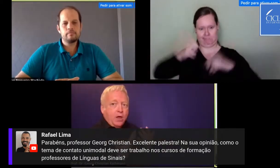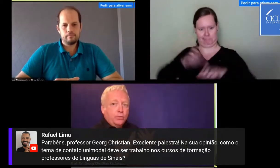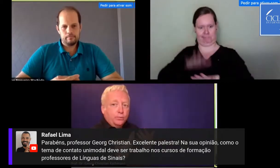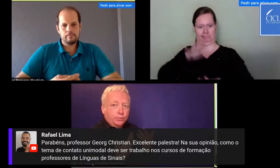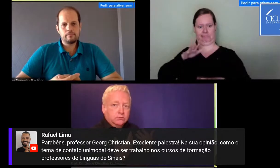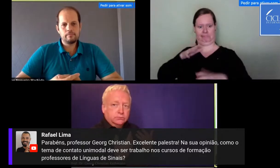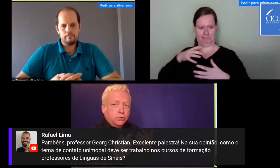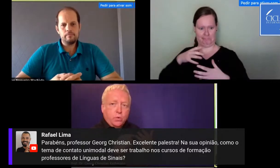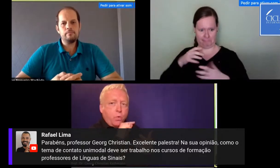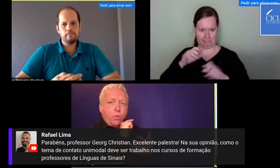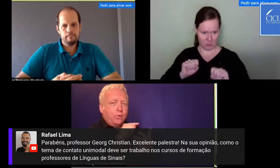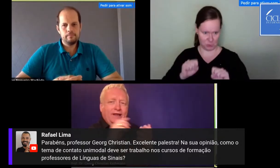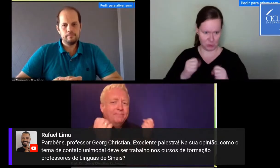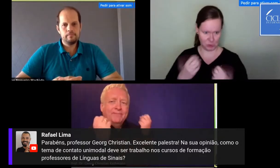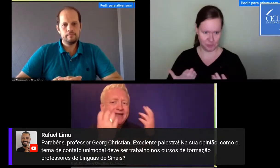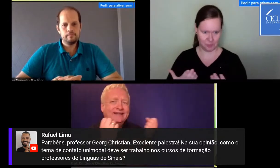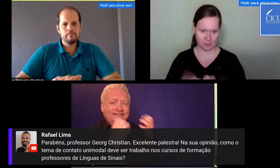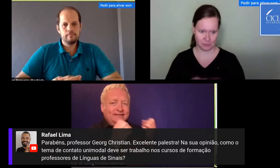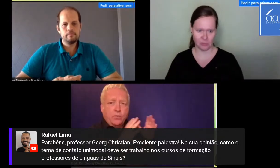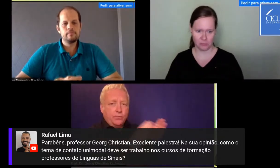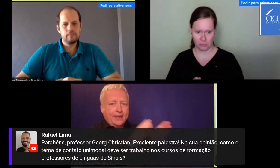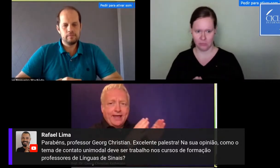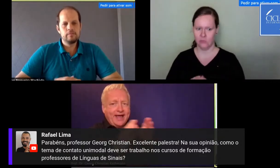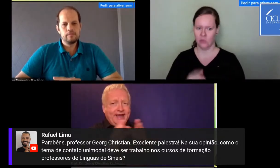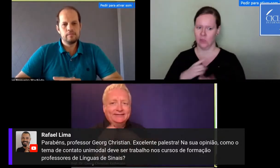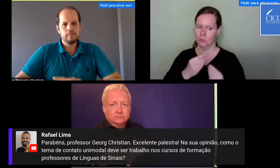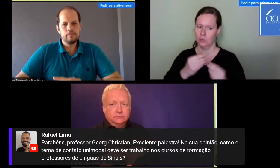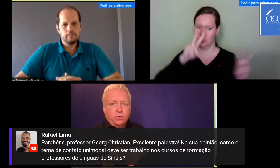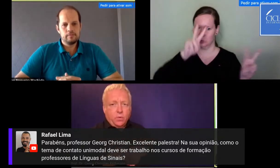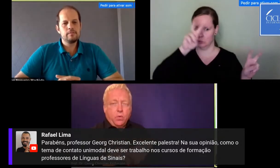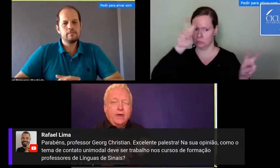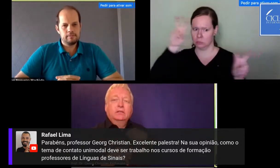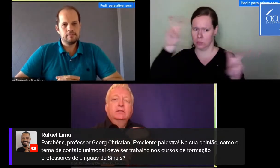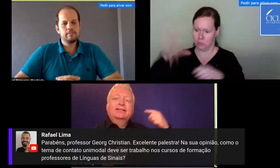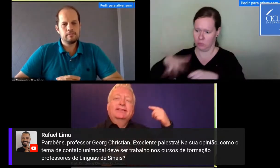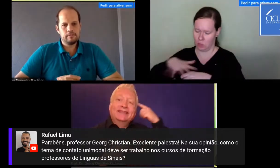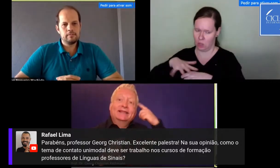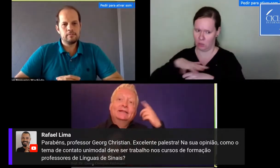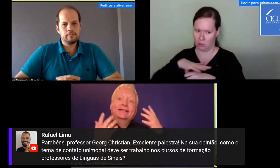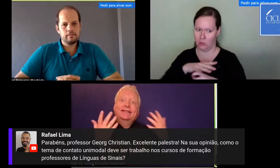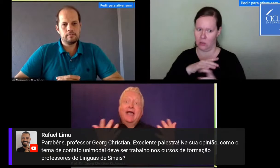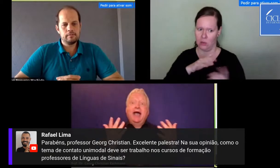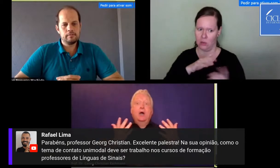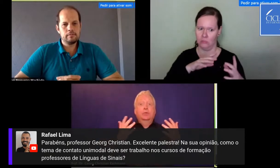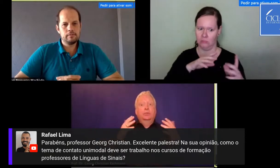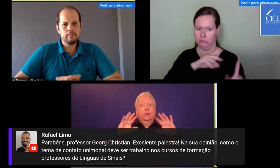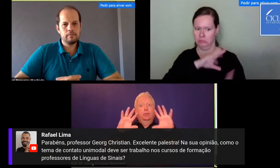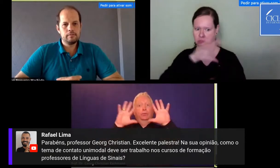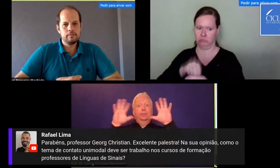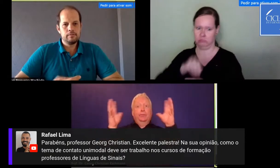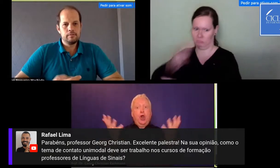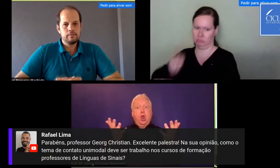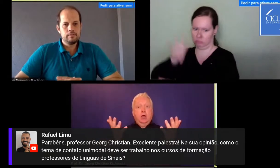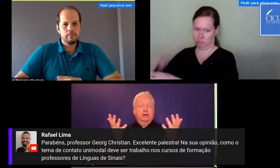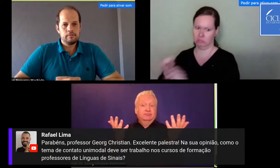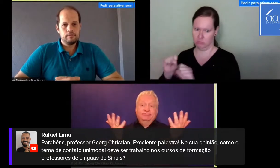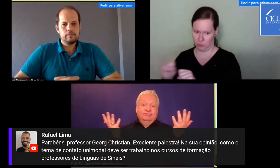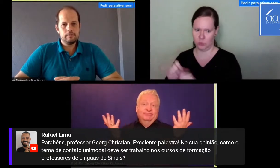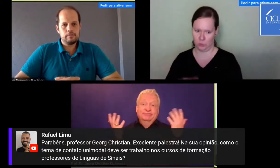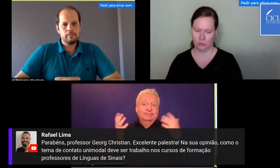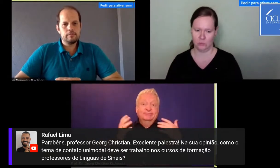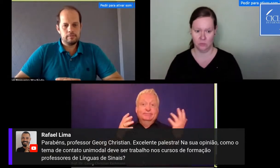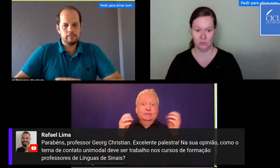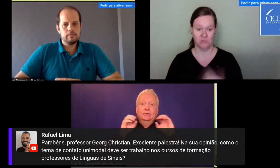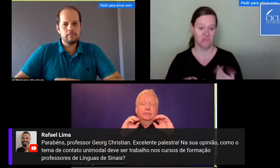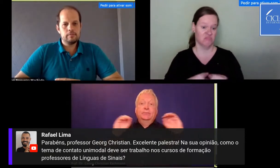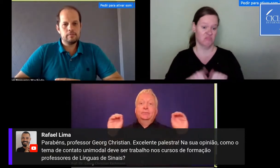estratégias que se traça a partir desse contato. Tem muita coisa que pode ser abordada e inserida